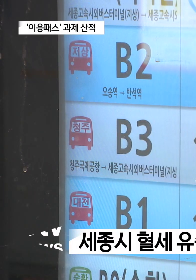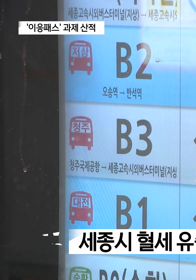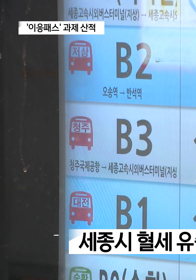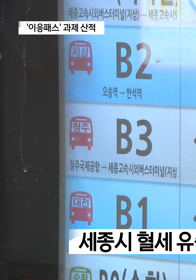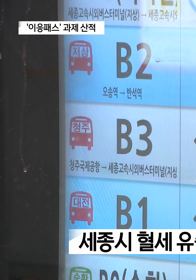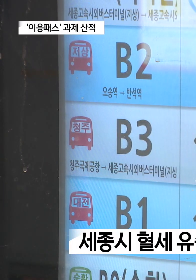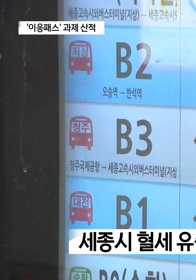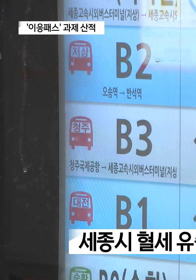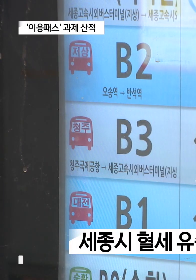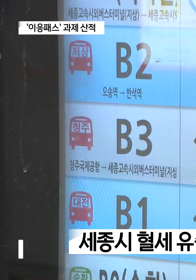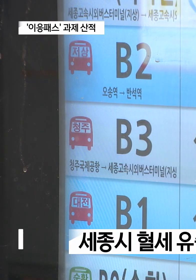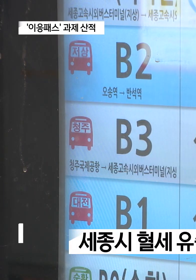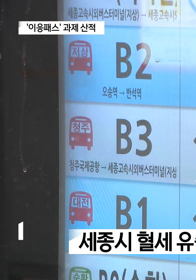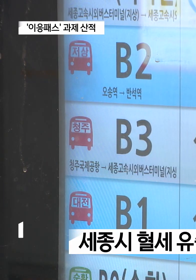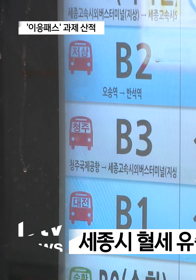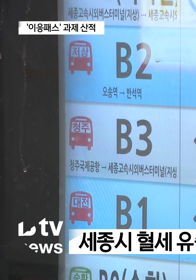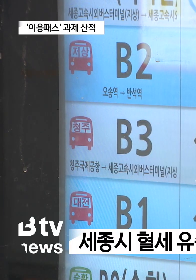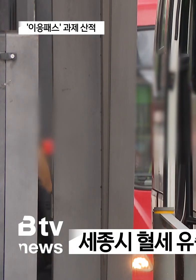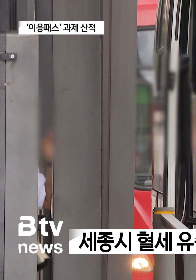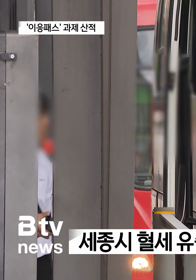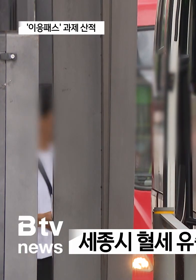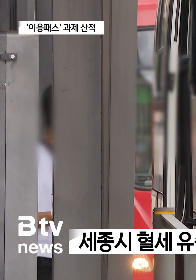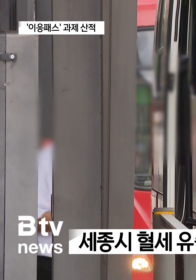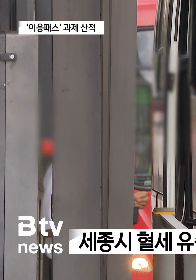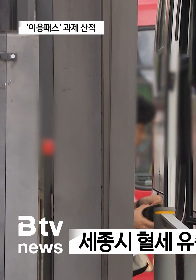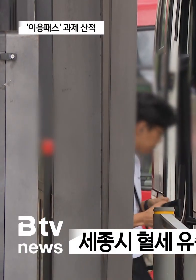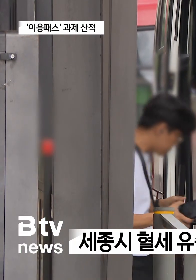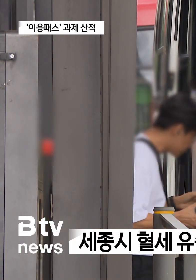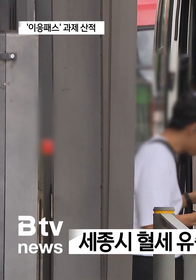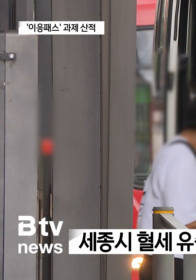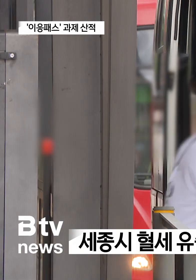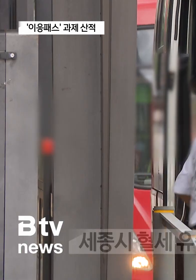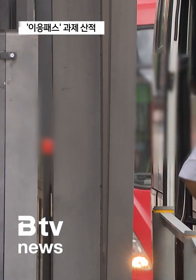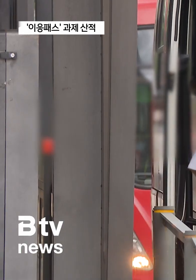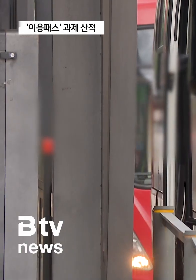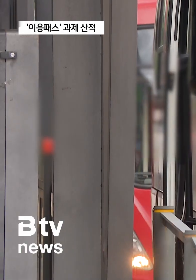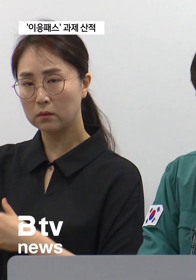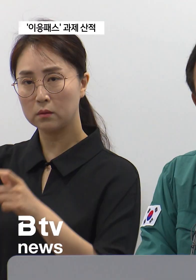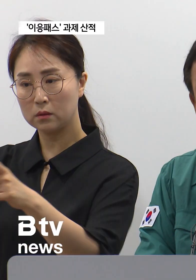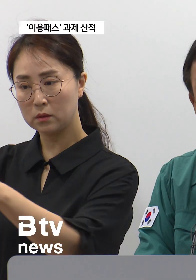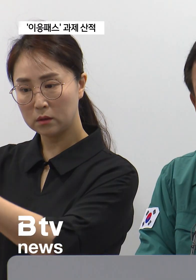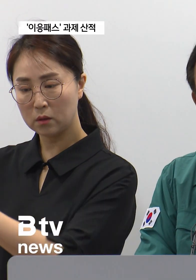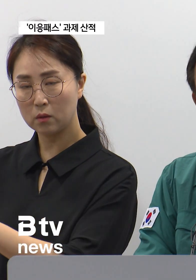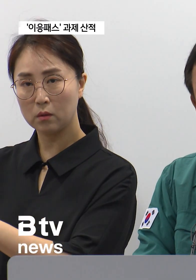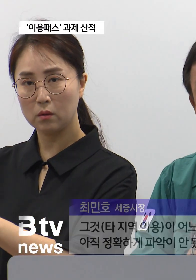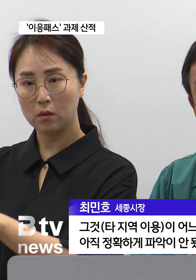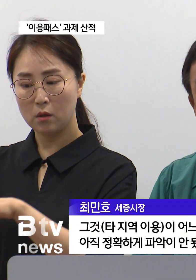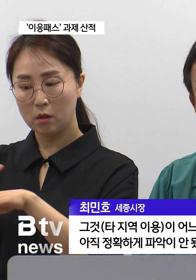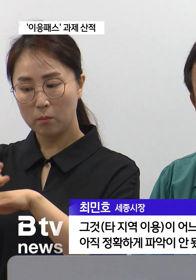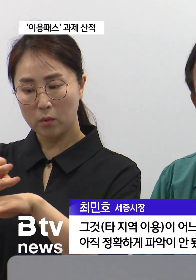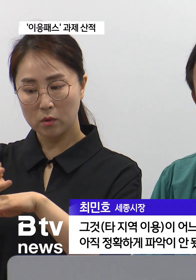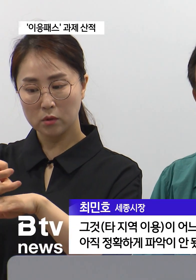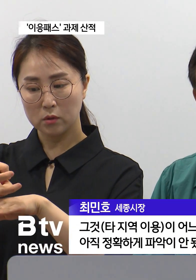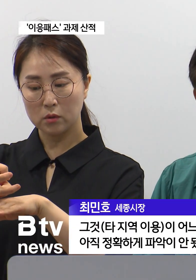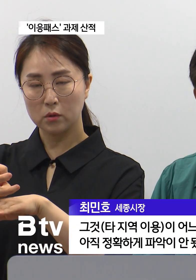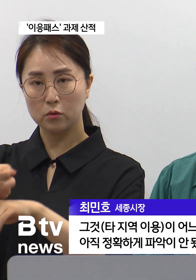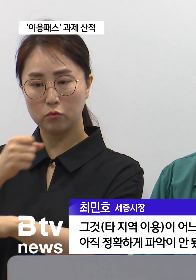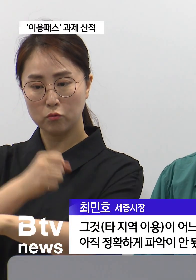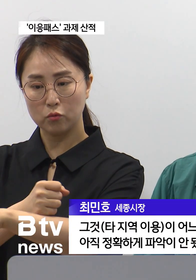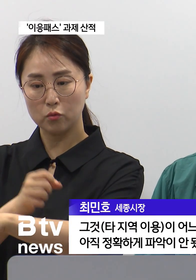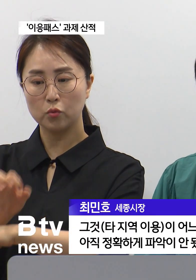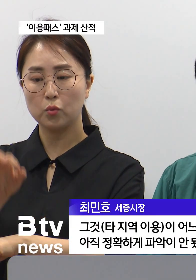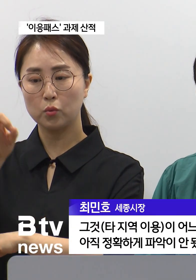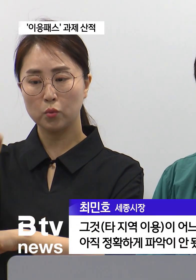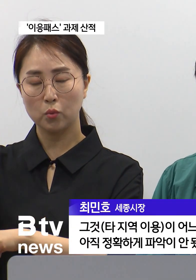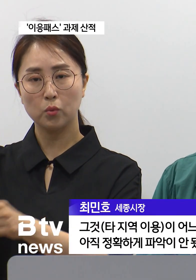다른 도시 대중교통 활성화에 기여한다는 내부 논란이 있을 수 있습니다 그것이 어느 정도가 될지는 아직